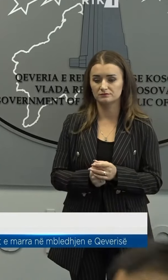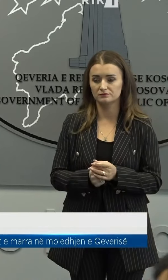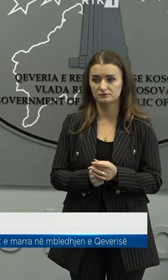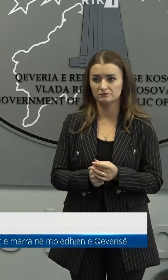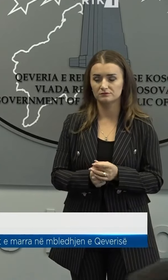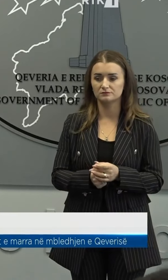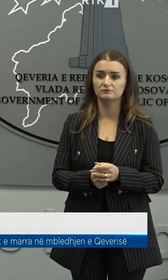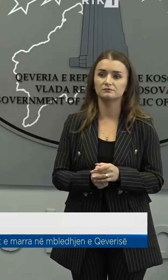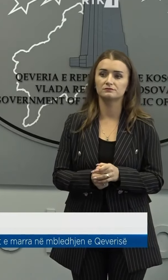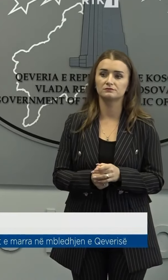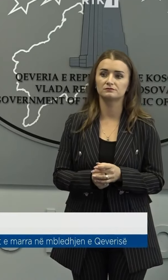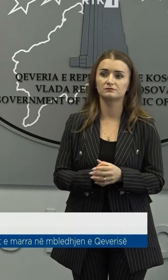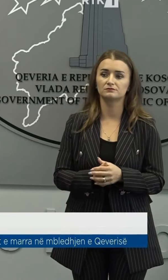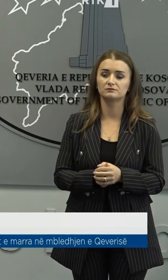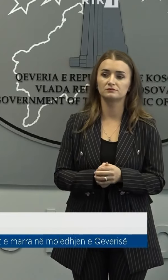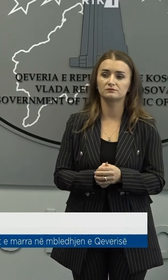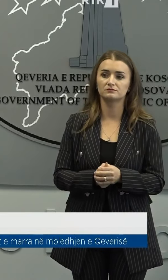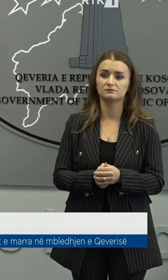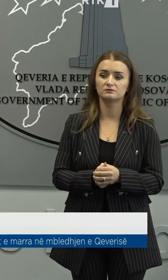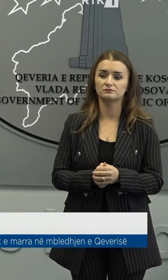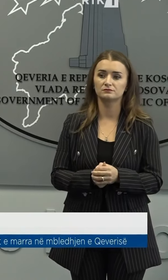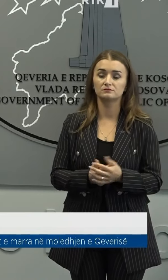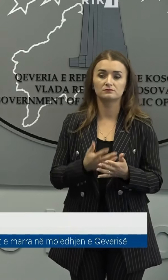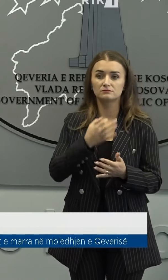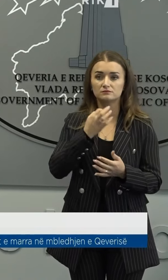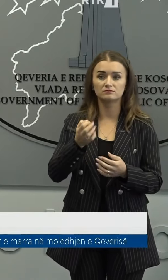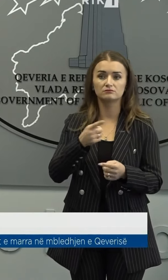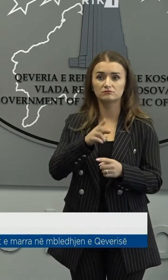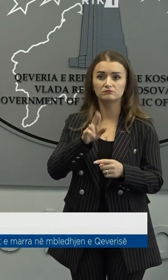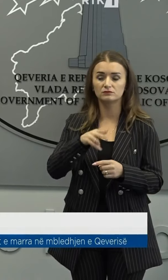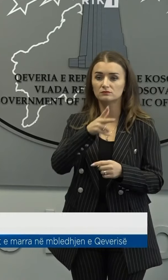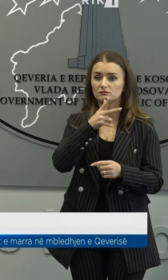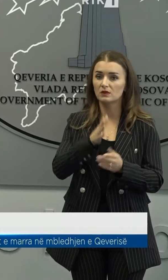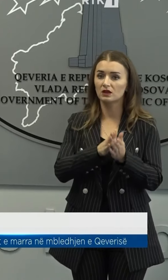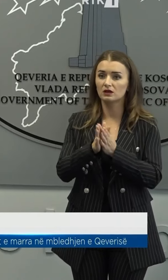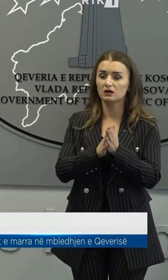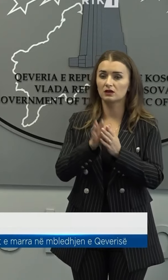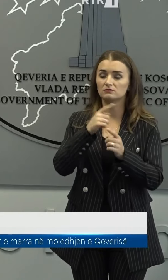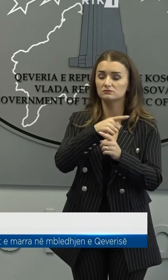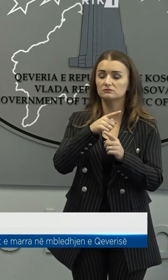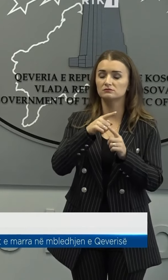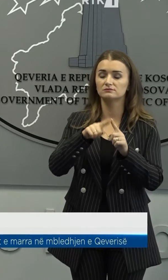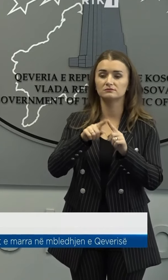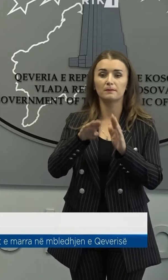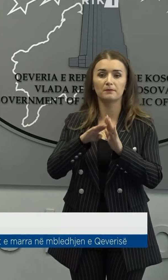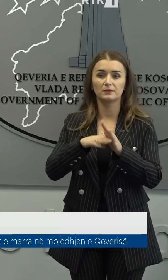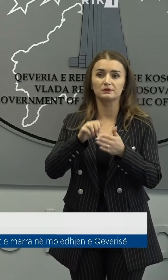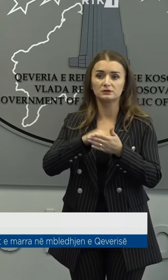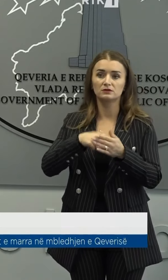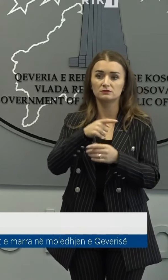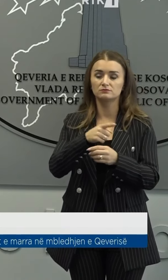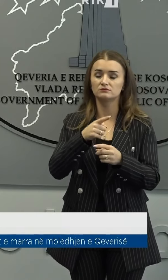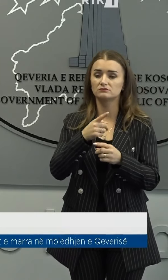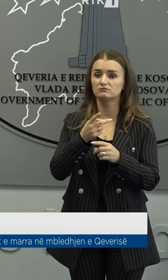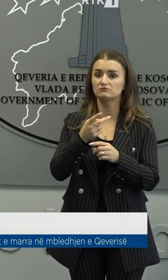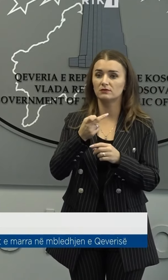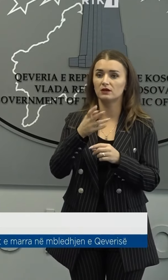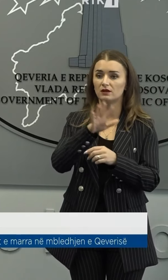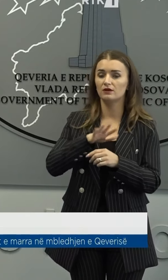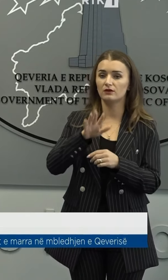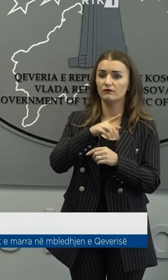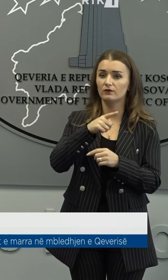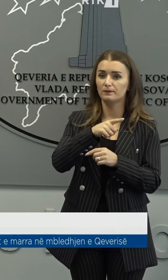Të më rëvdia për adjusionin, Zdukë Ministë, a do të ketë një kërkesë nga qeverisë juaj për heqjen e masave nga ana BE-së pas vendimit që keni marrë për lejimin e çakullimit